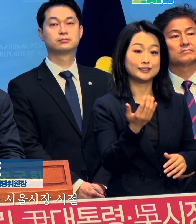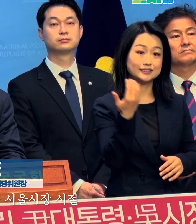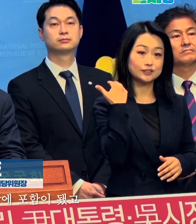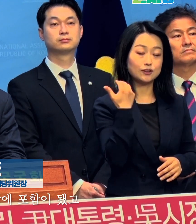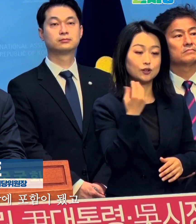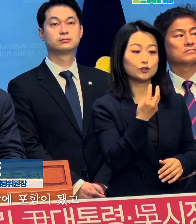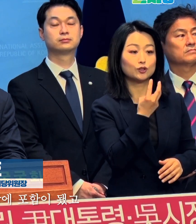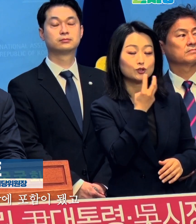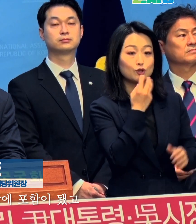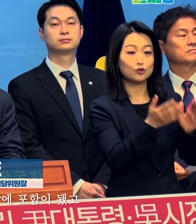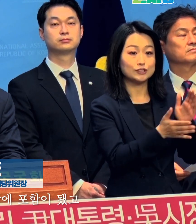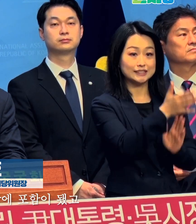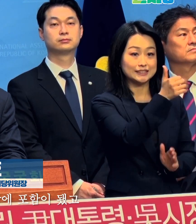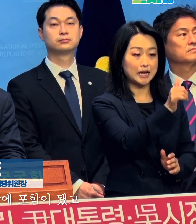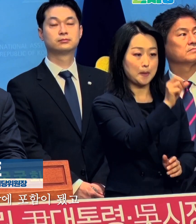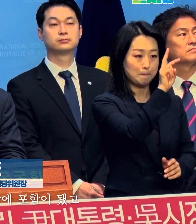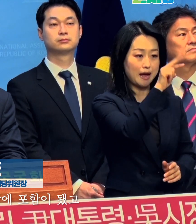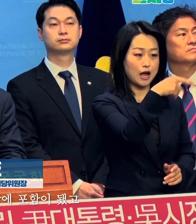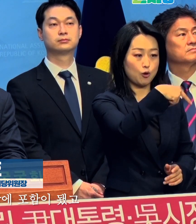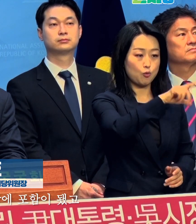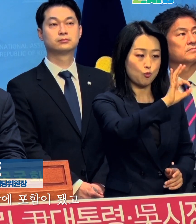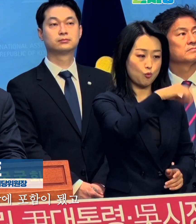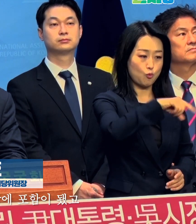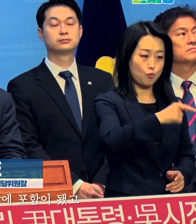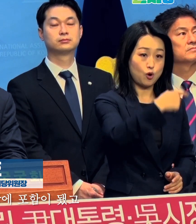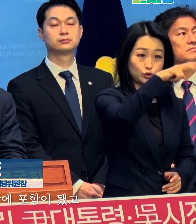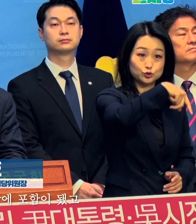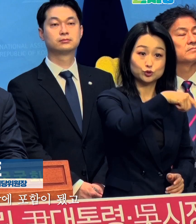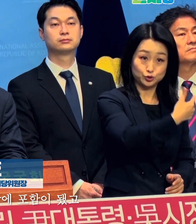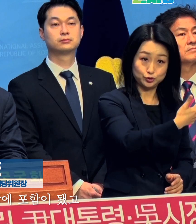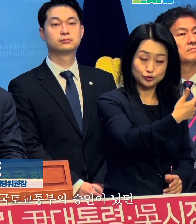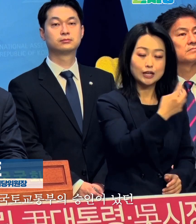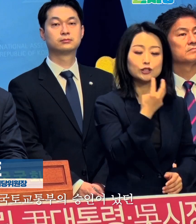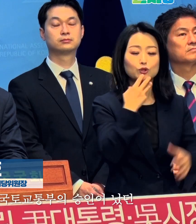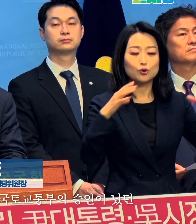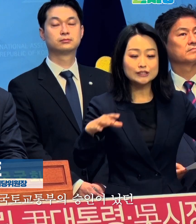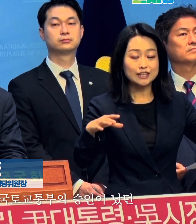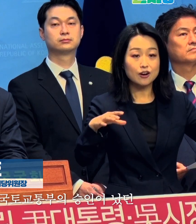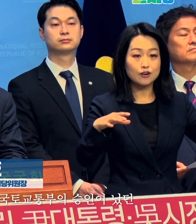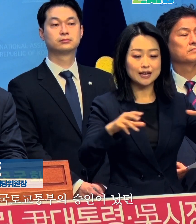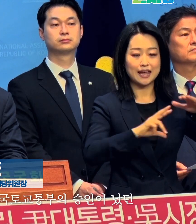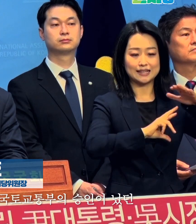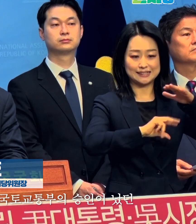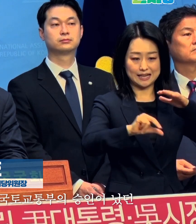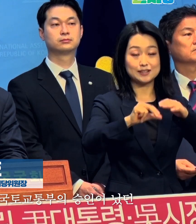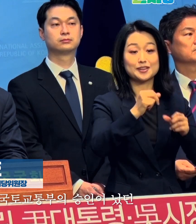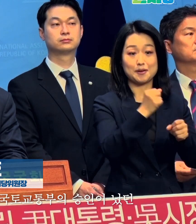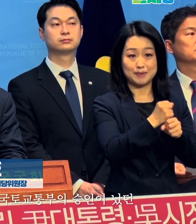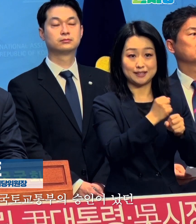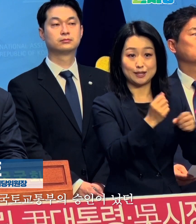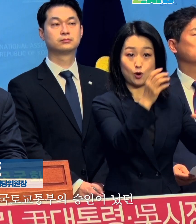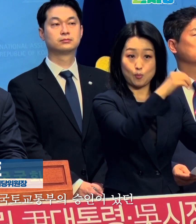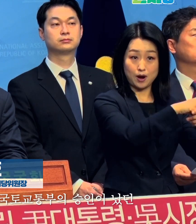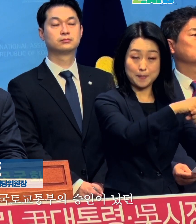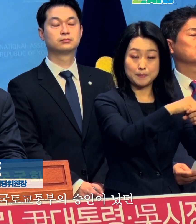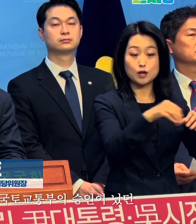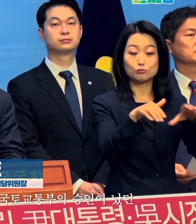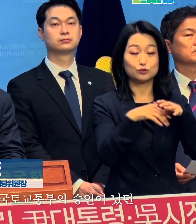서울시장 시절 2019년도에 도시철도망에 포함이 됐고, 우리 문재인 정부 시절